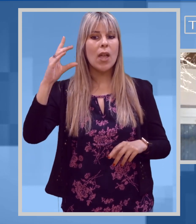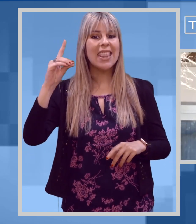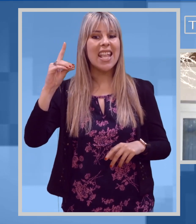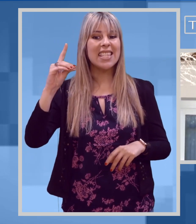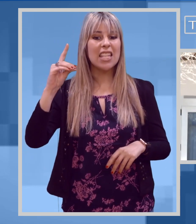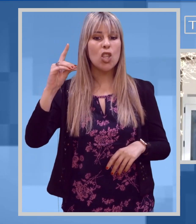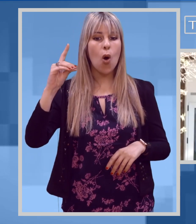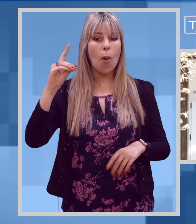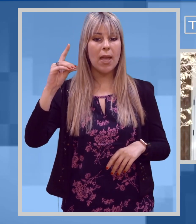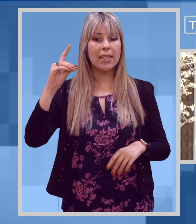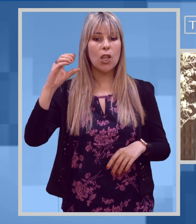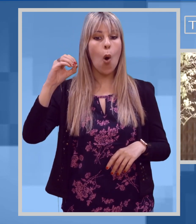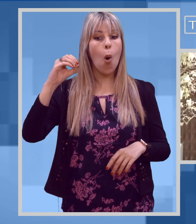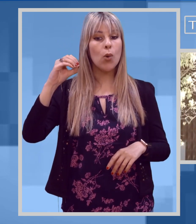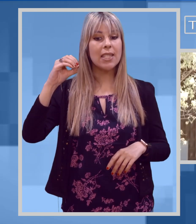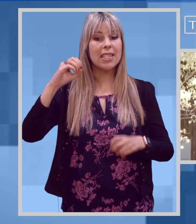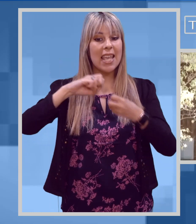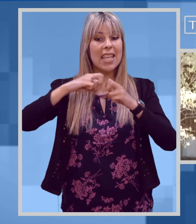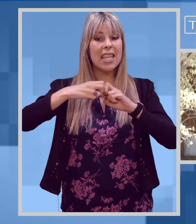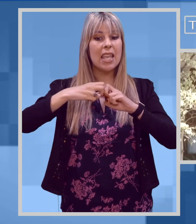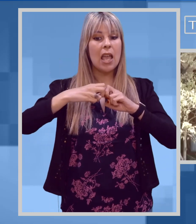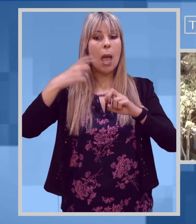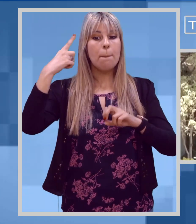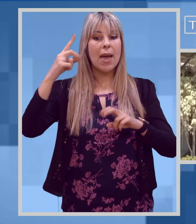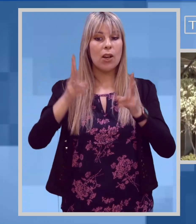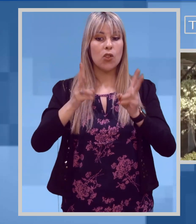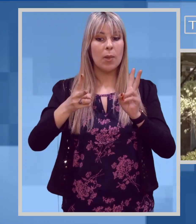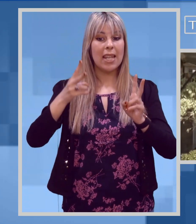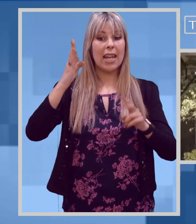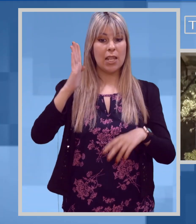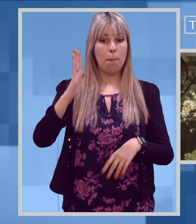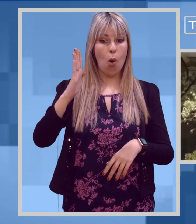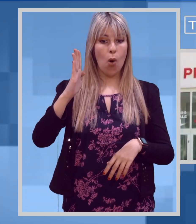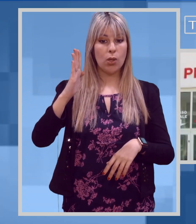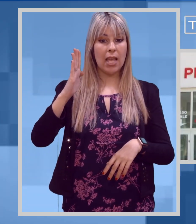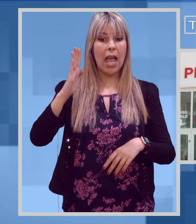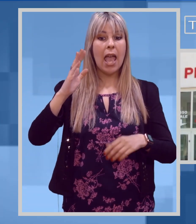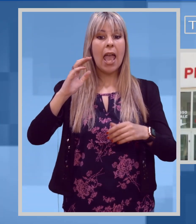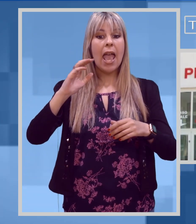2 densitometri ossei destinati all'ospedale Mastino di Bosa e